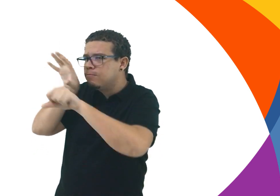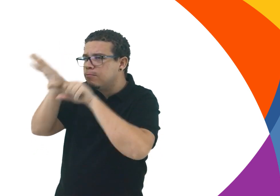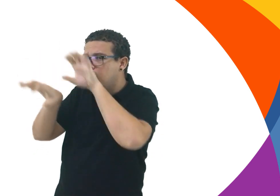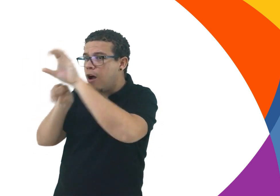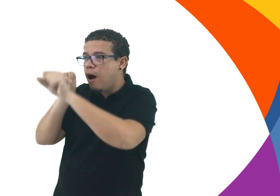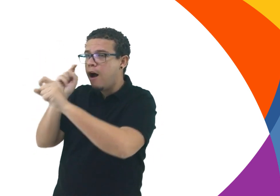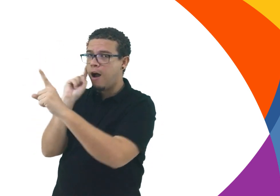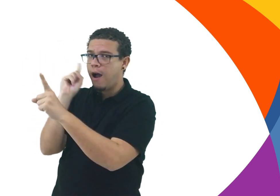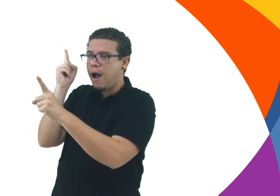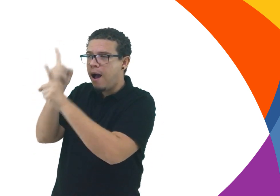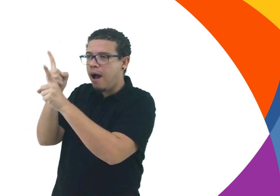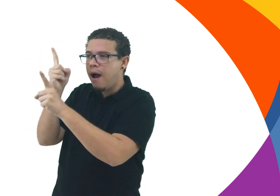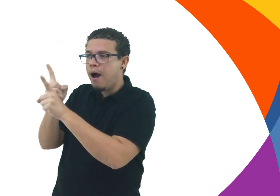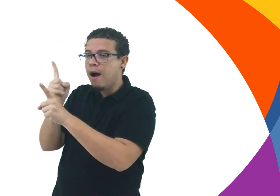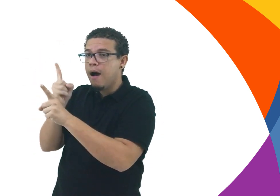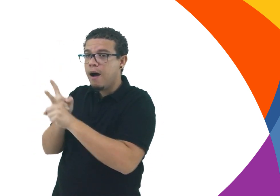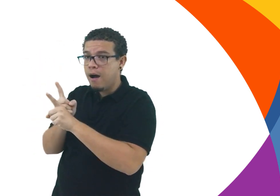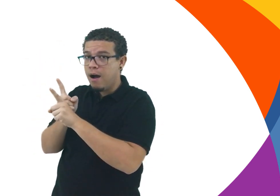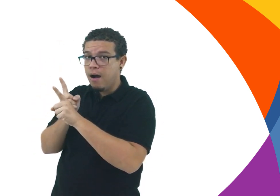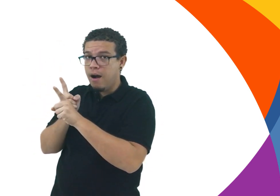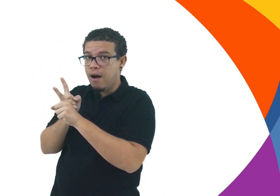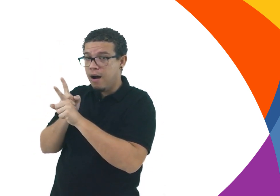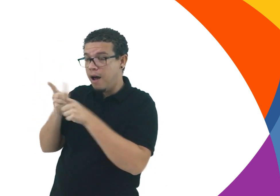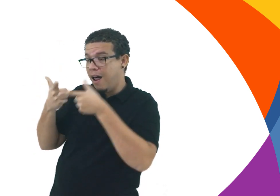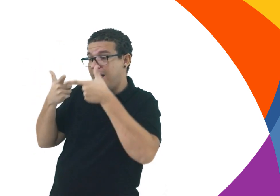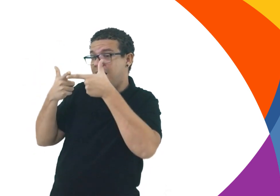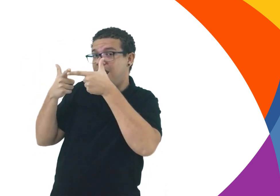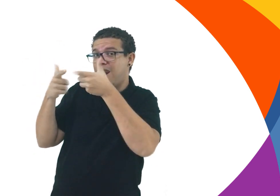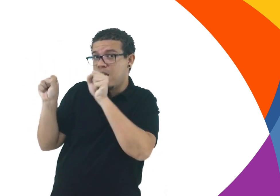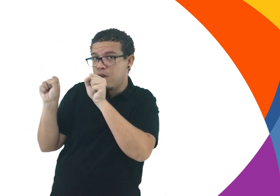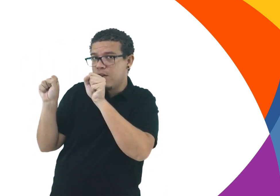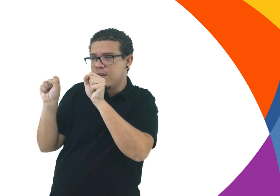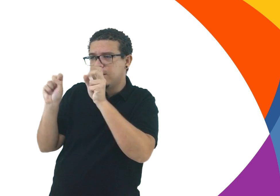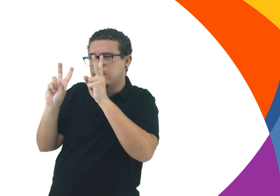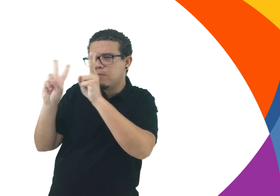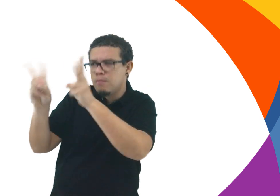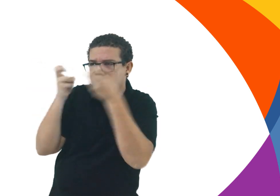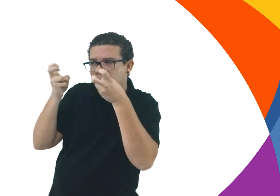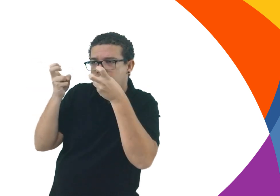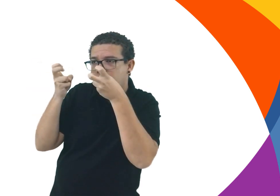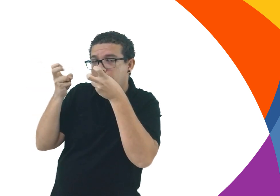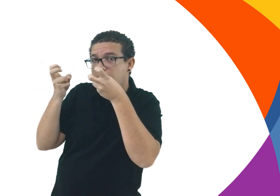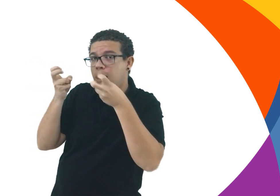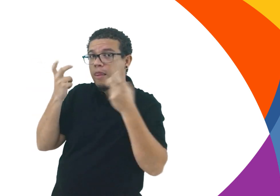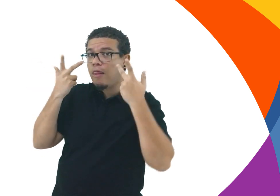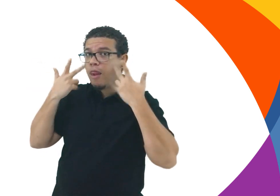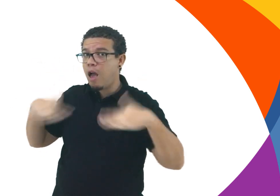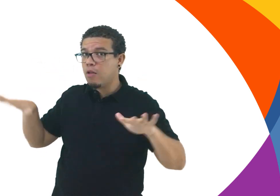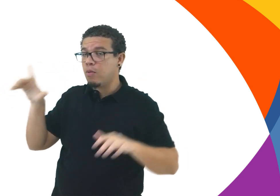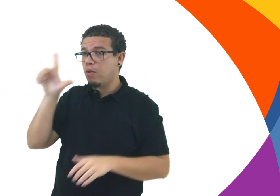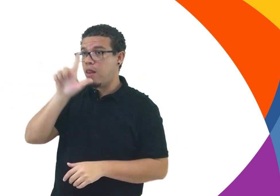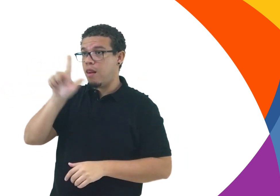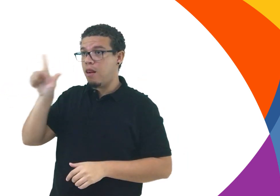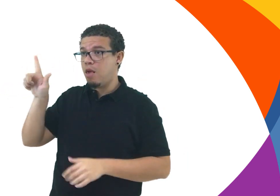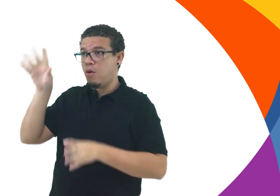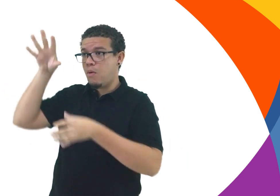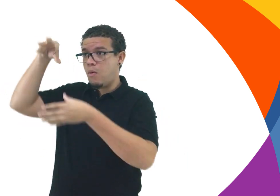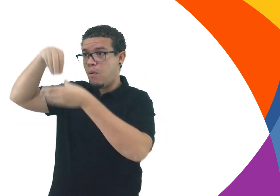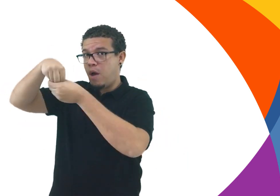produções naturais dos seres humanos descobriu nessa mesma área aspectos da natureza